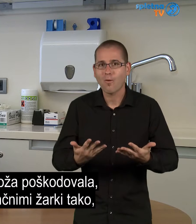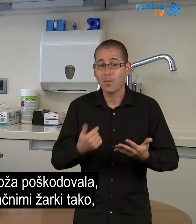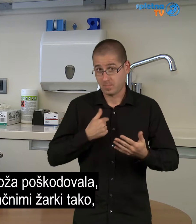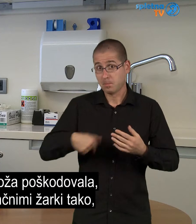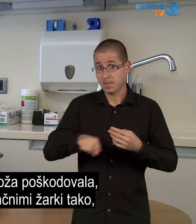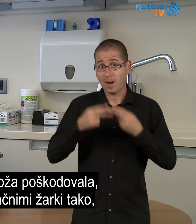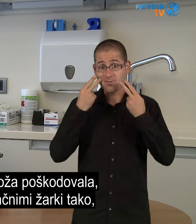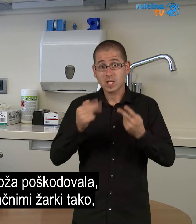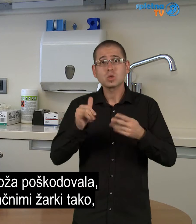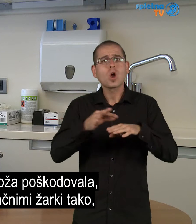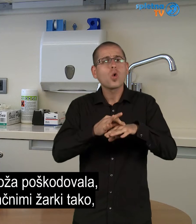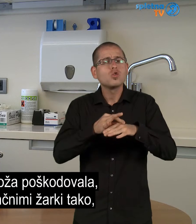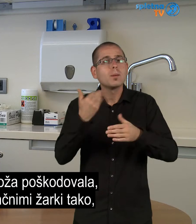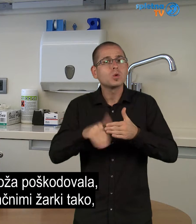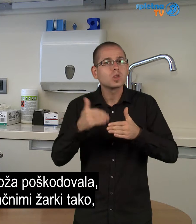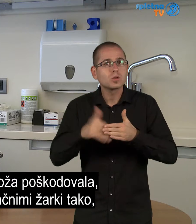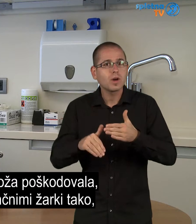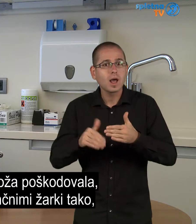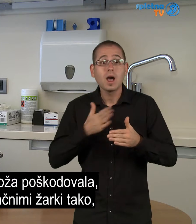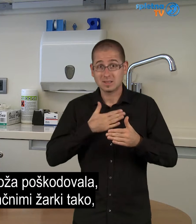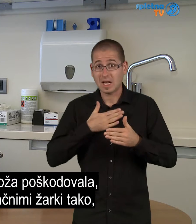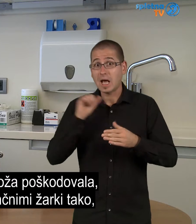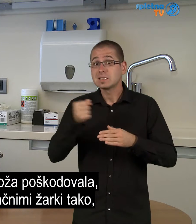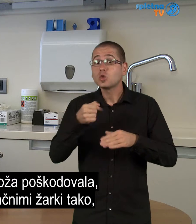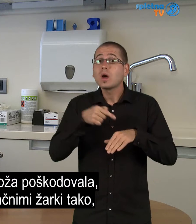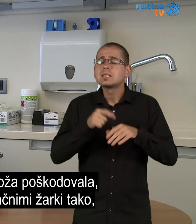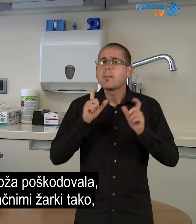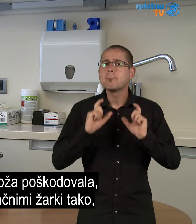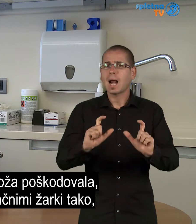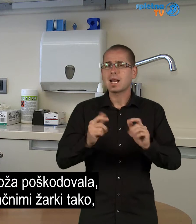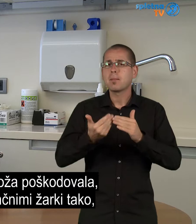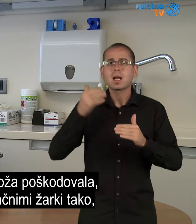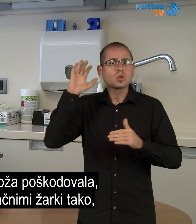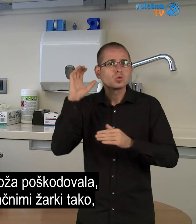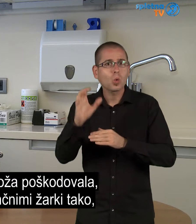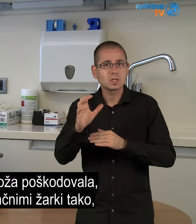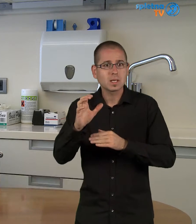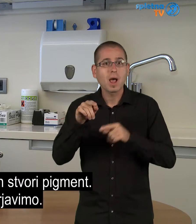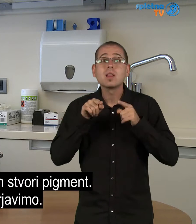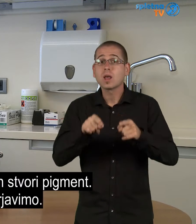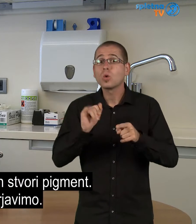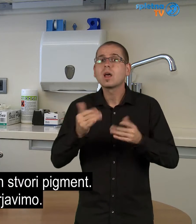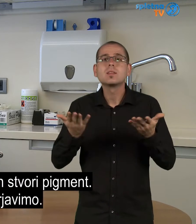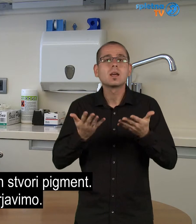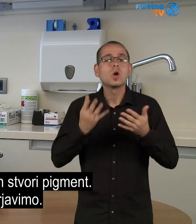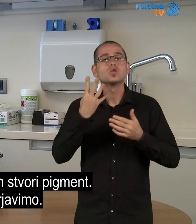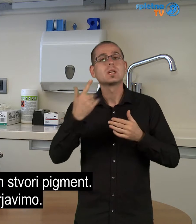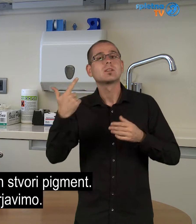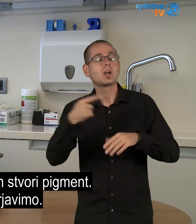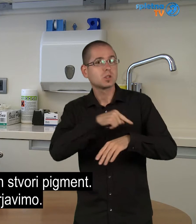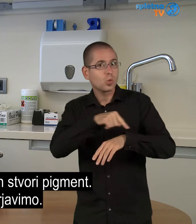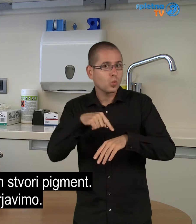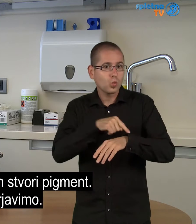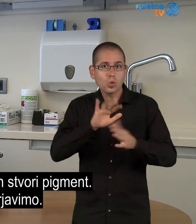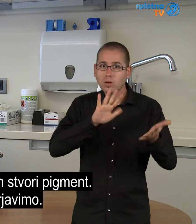pa, da se je koža poškodovala, ker se brani pred sončnimi žarki tako, da nekje v